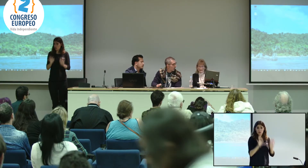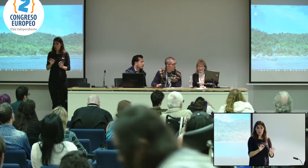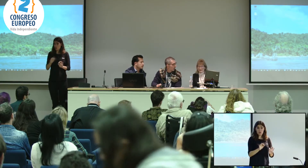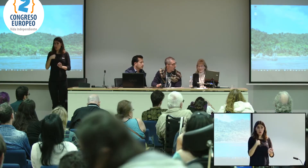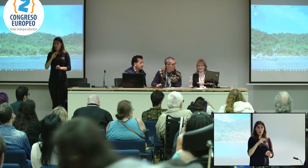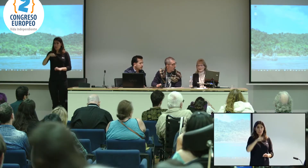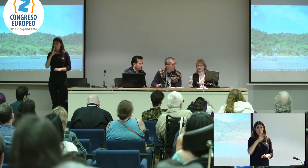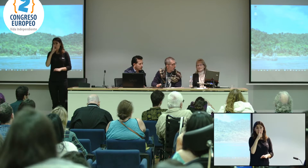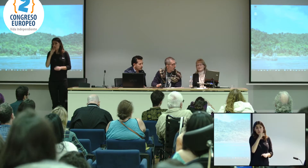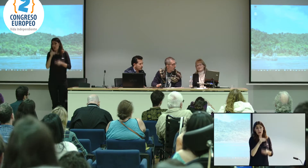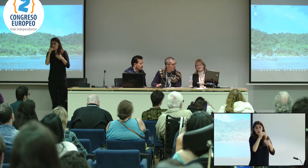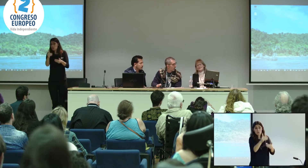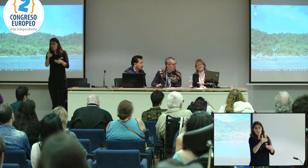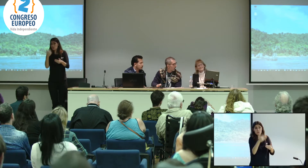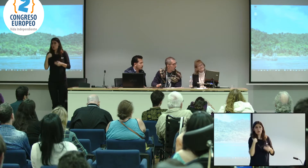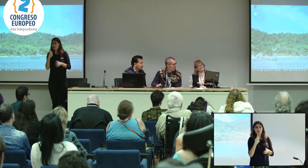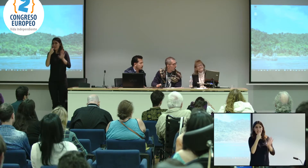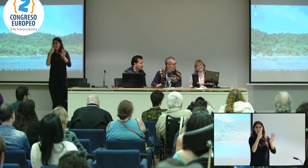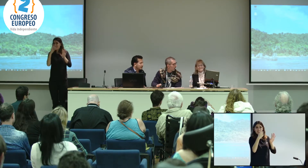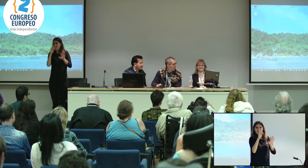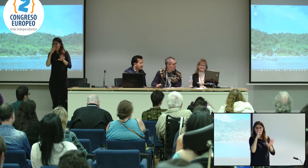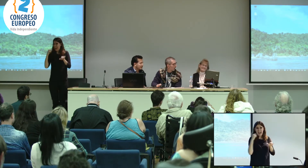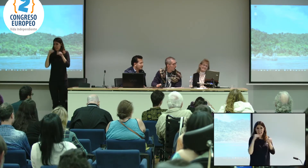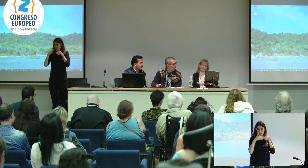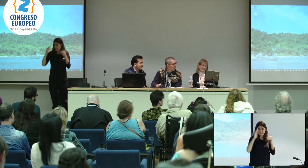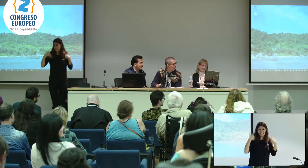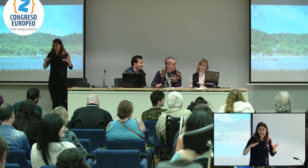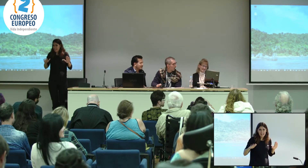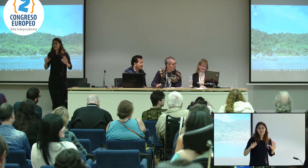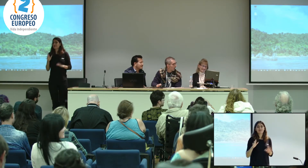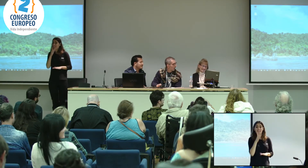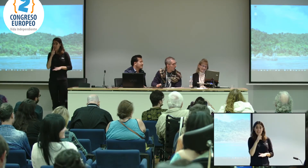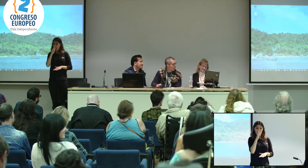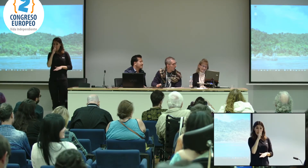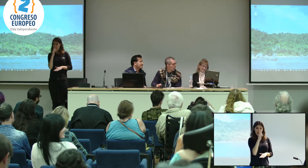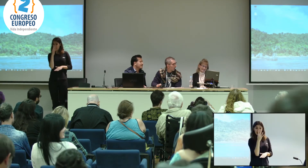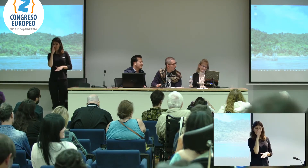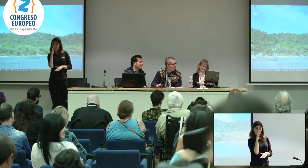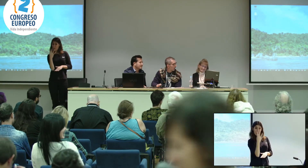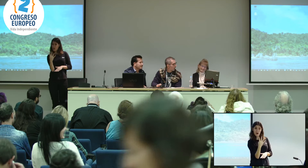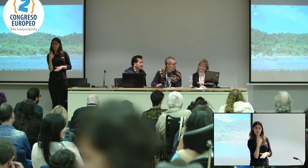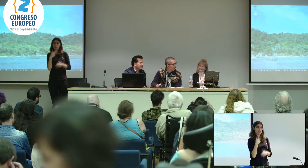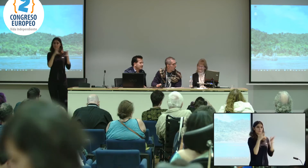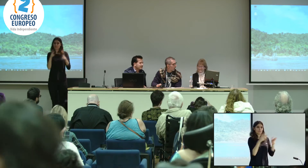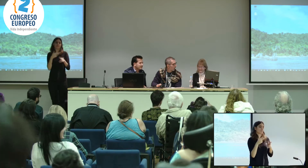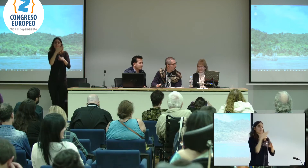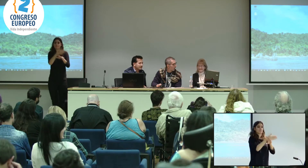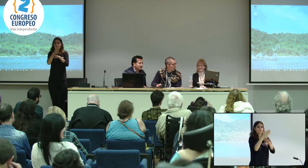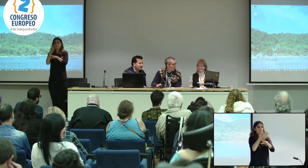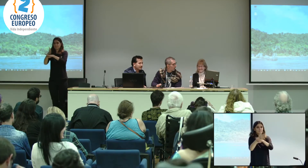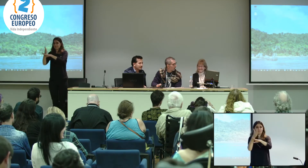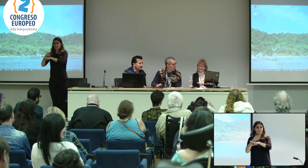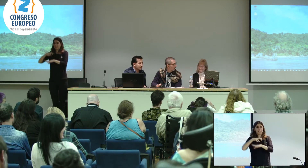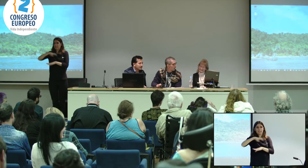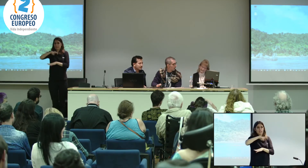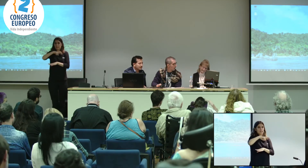años, pero ya pasé las 6 décadas. Desde los 4 años he vivido recorriendo hospitales, sanatorios y centros